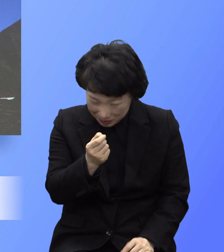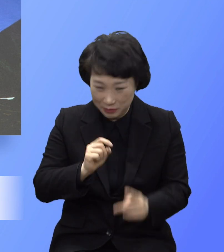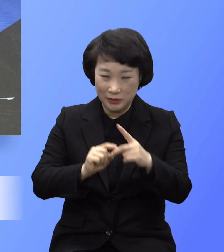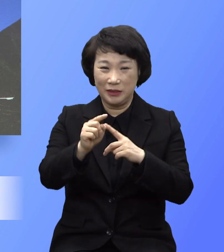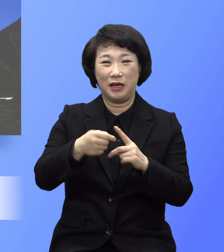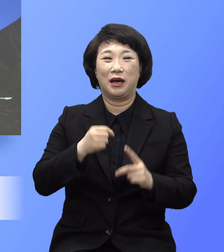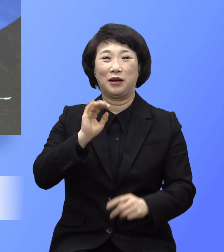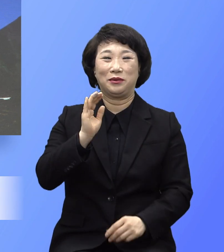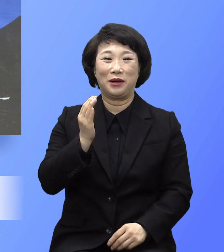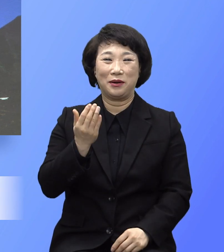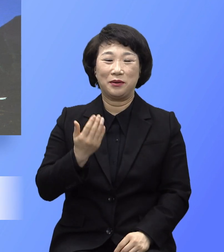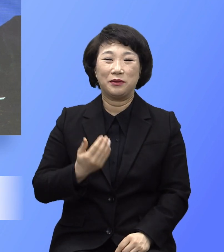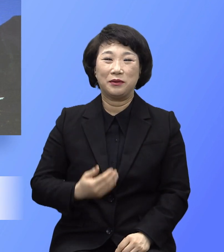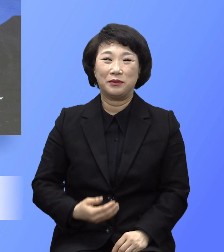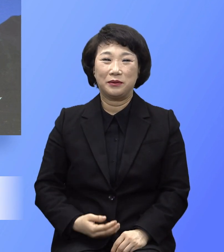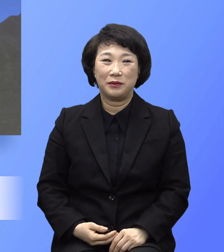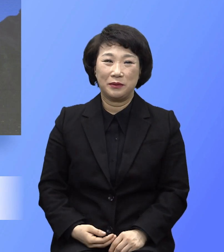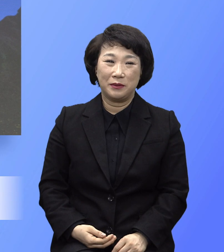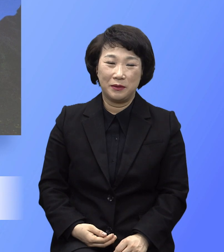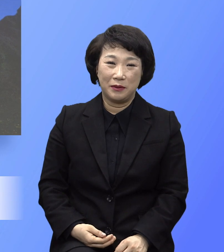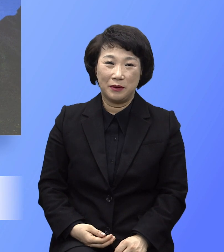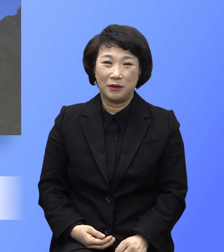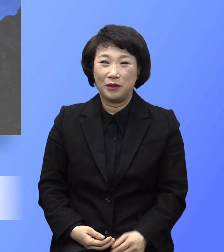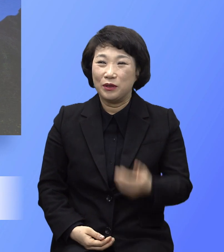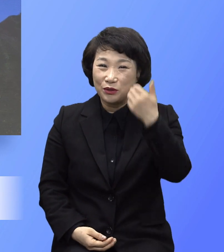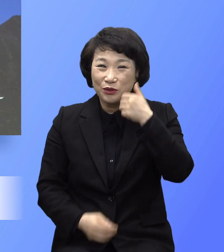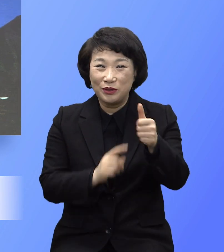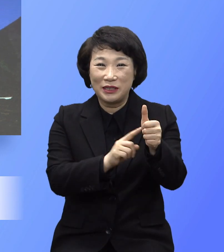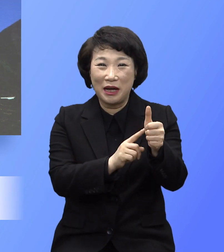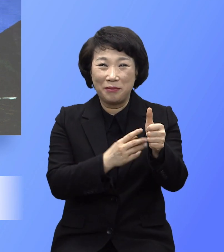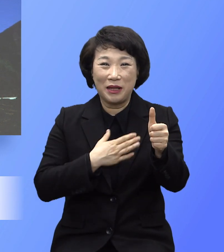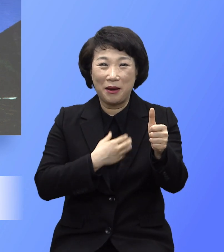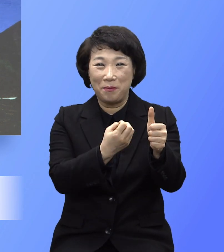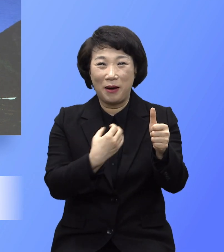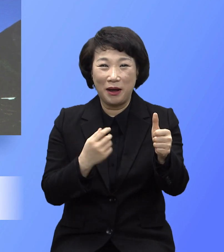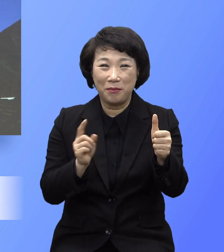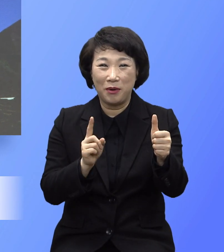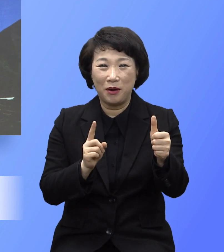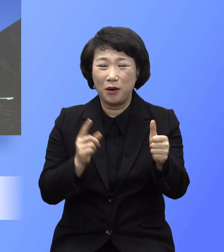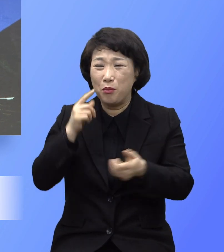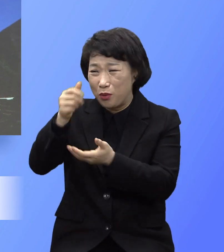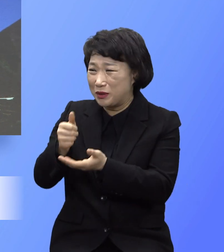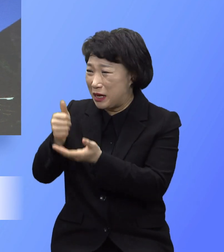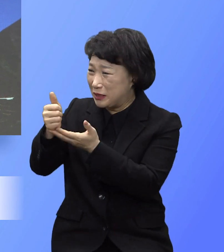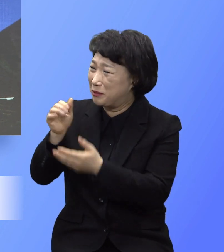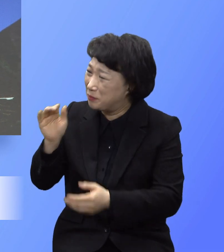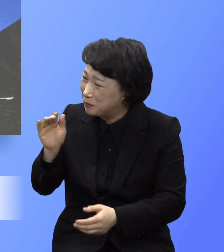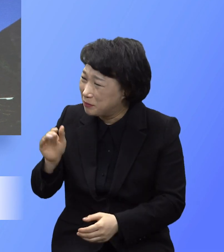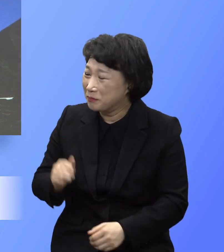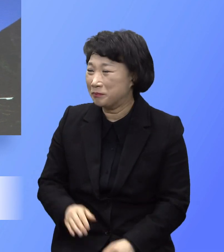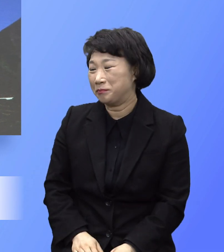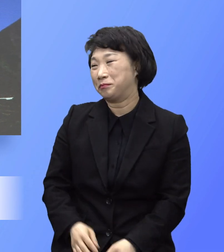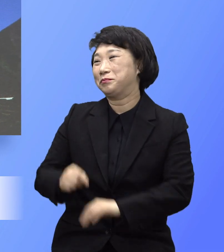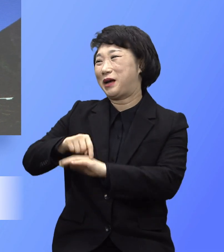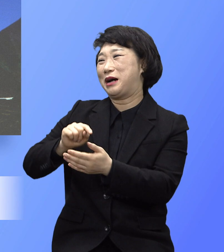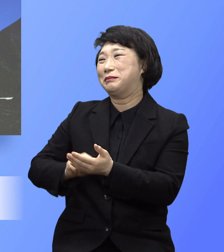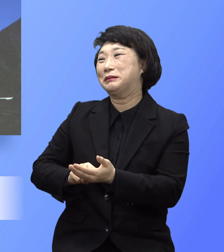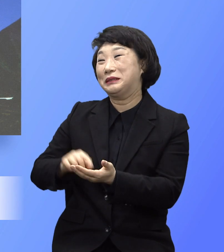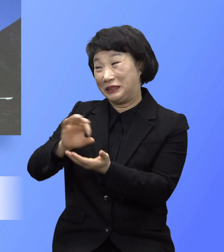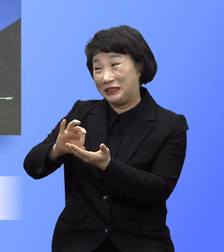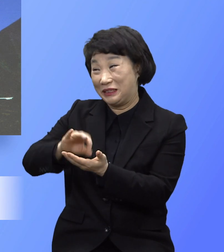조금 이해가 돼요. 어떤 분은 저보고 말합니다. 목사님, 마음